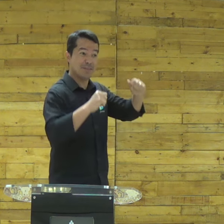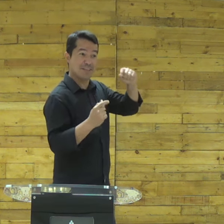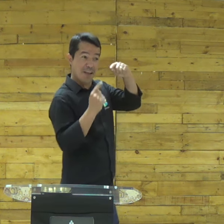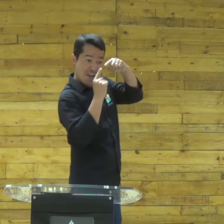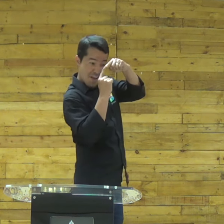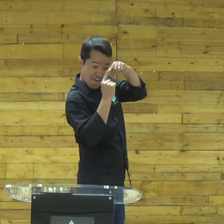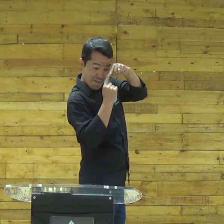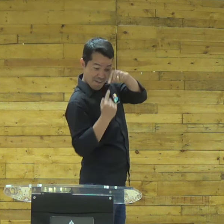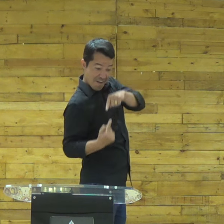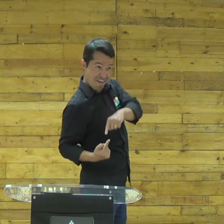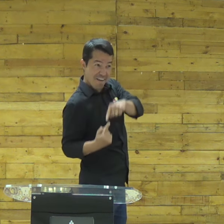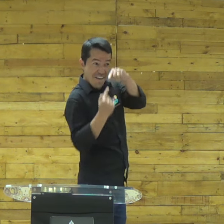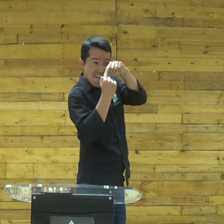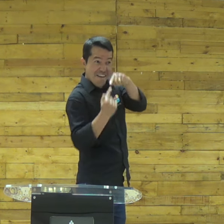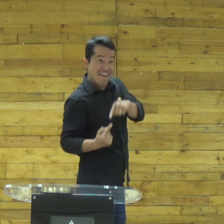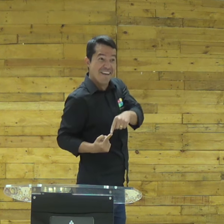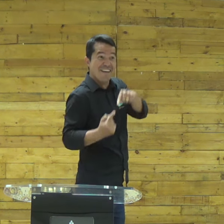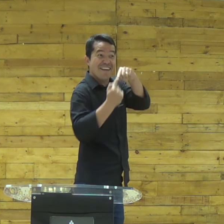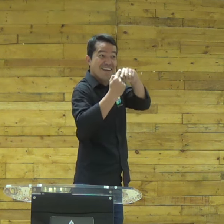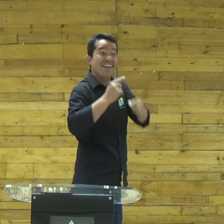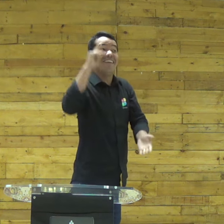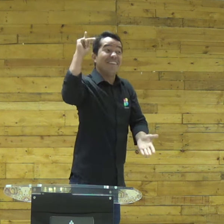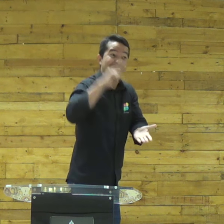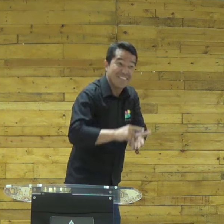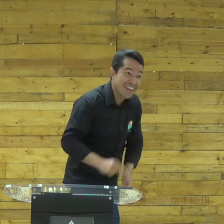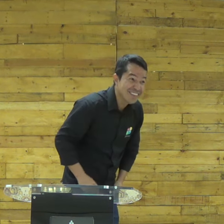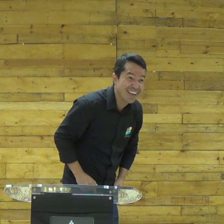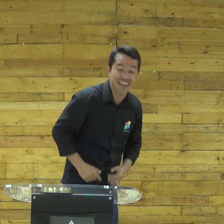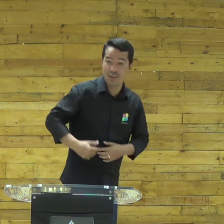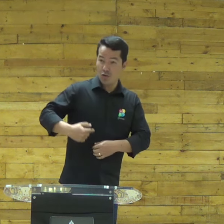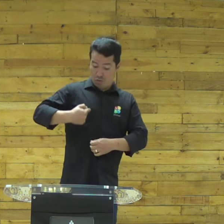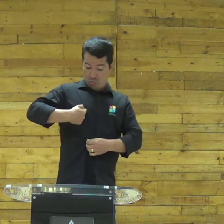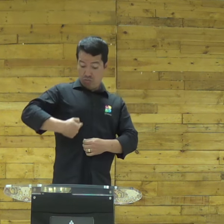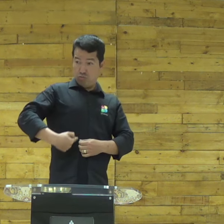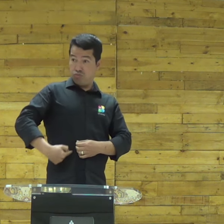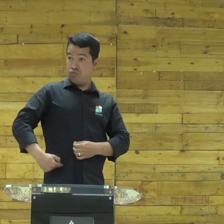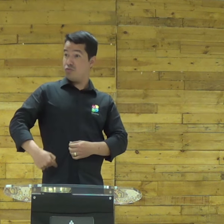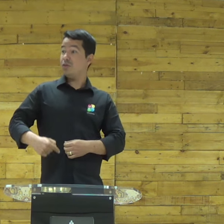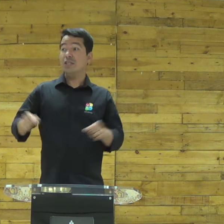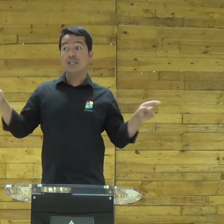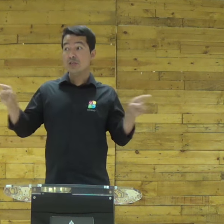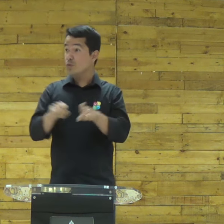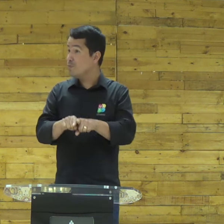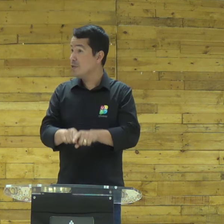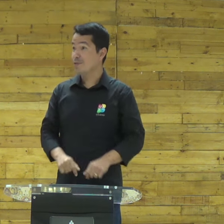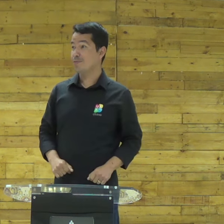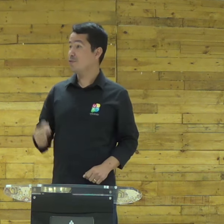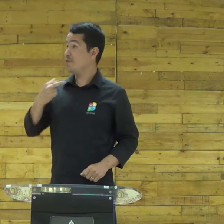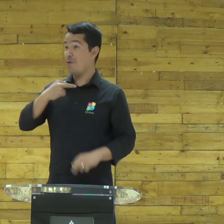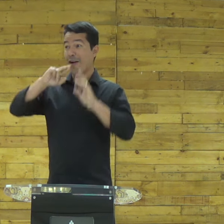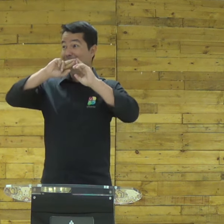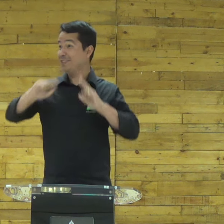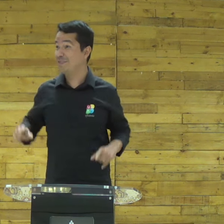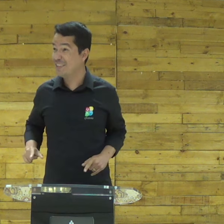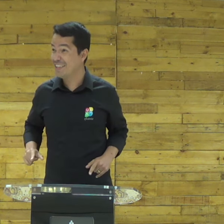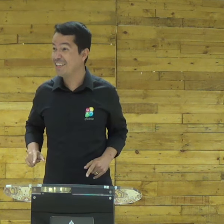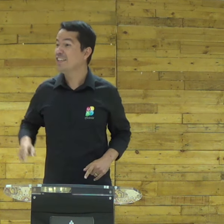outra precisava ser igual um vestido por assim dizer tudo igual a roupa não podia ser